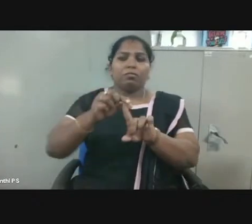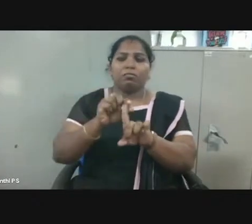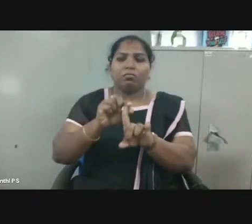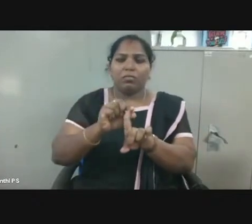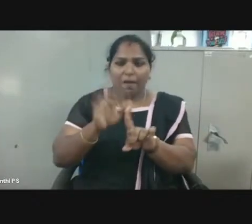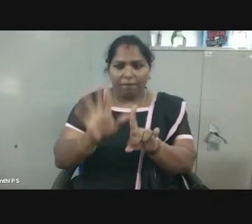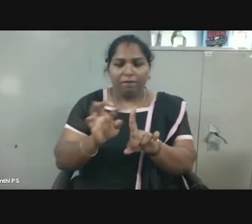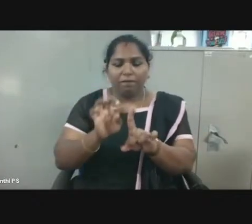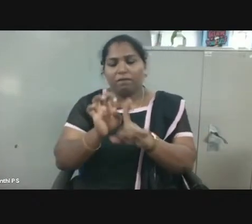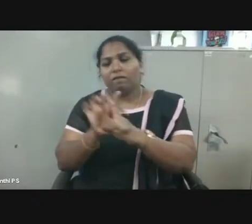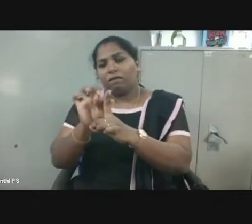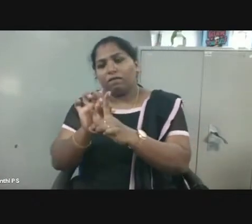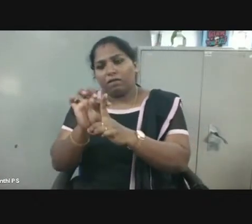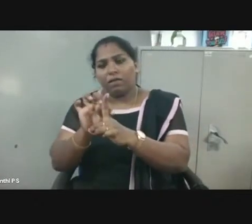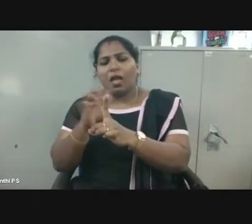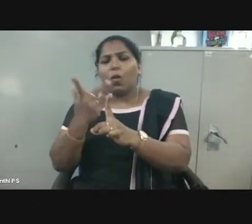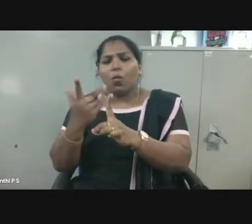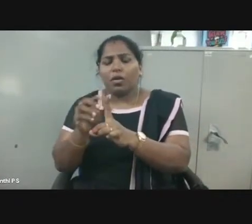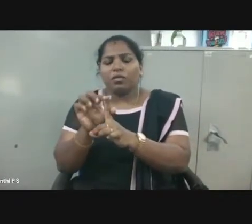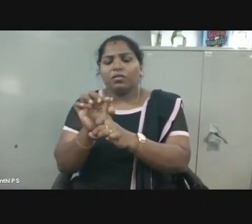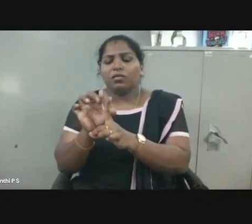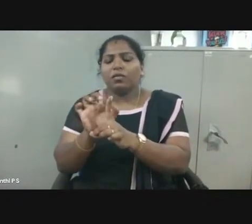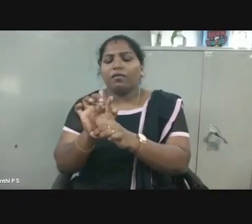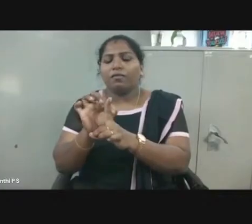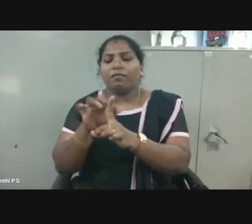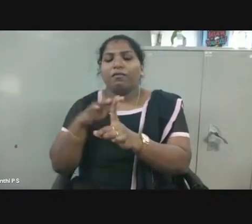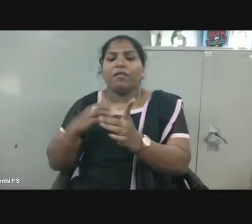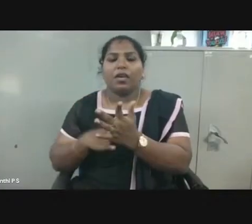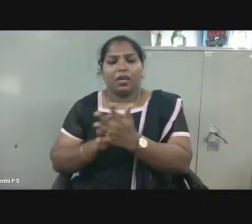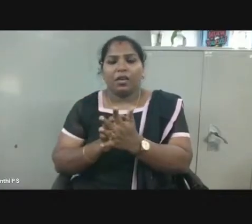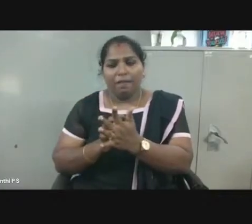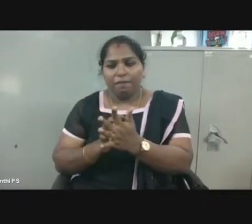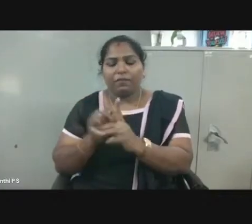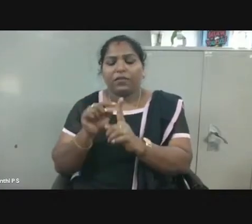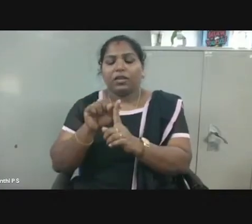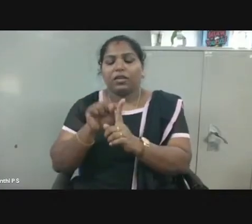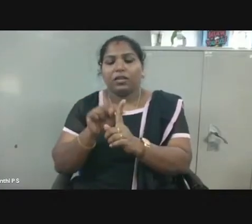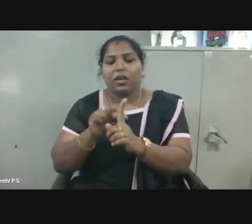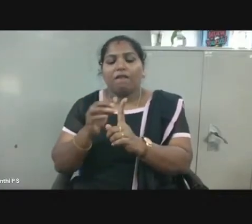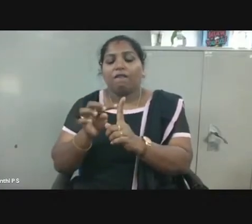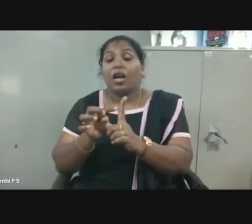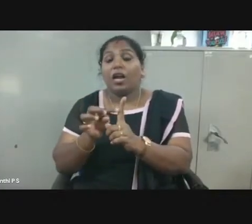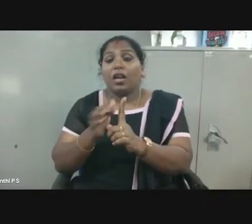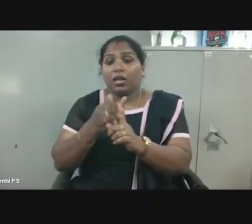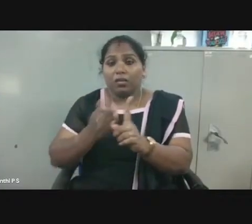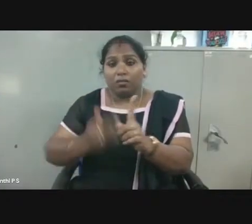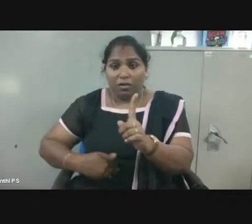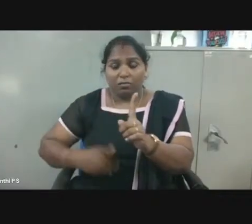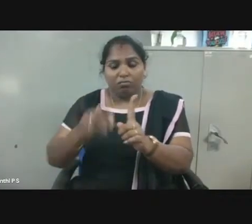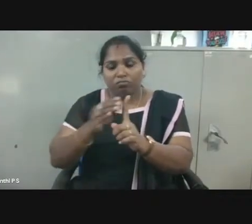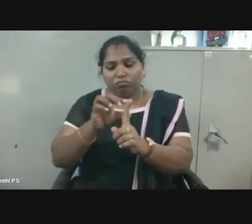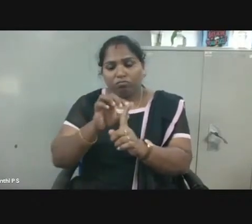അവരുടെ ബാക്കിലെ മസിലുകളുടെ ബലക്കുറവ് വരുമ്പോഴത്തേക്ക്, നടുവിലെ മസിലുകളുടെ ബലക്കുറവ് വരുമ്പോൾ അവരുടെ വയറ് ഉന്തി മുന്നോട്ട് നിൽക്കും.